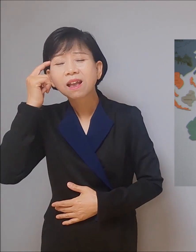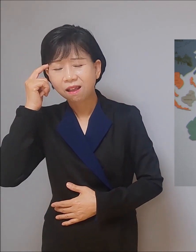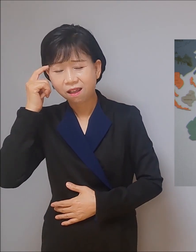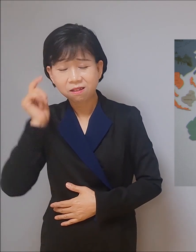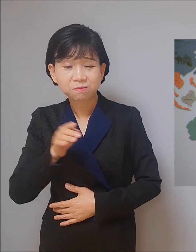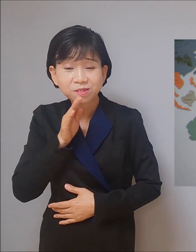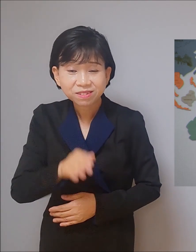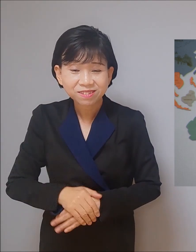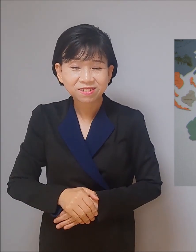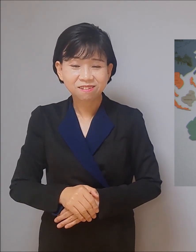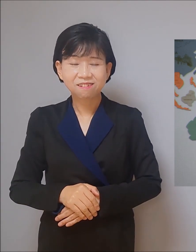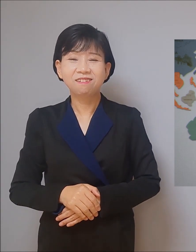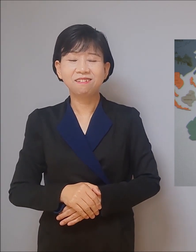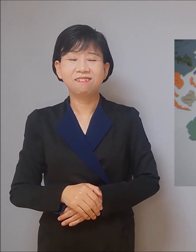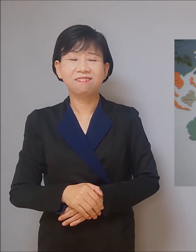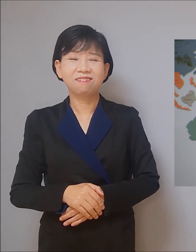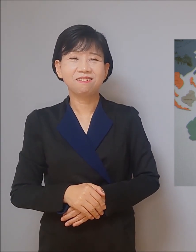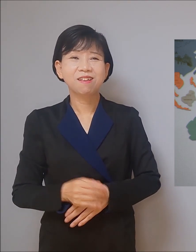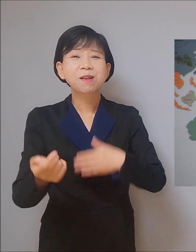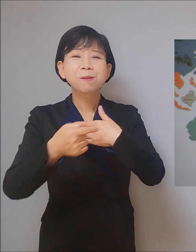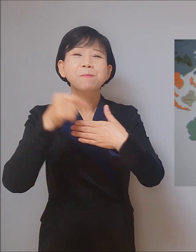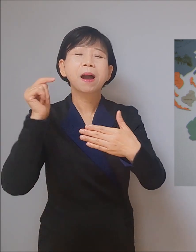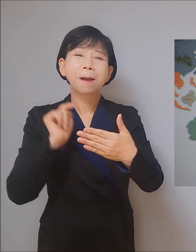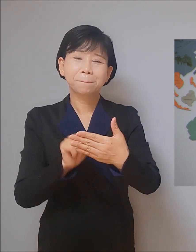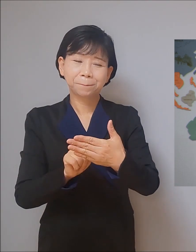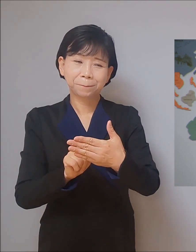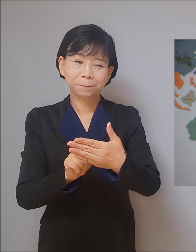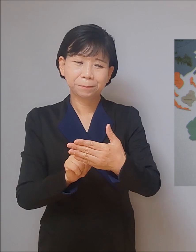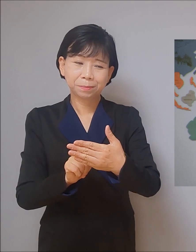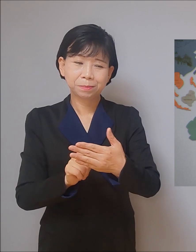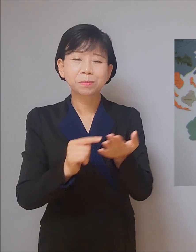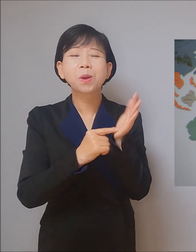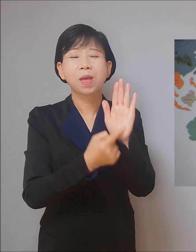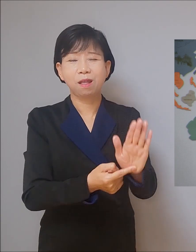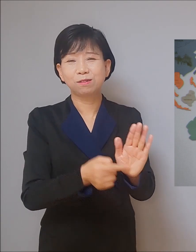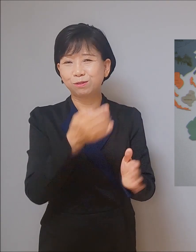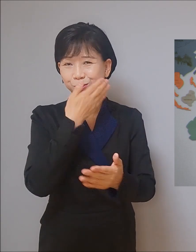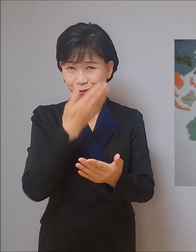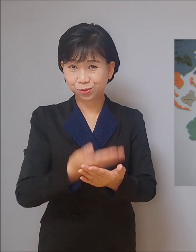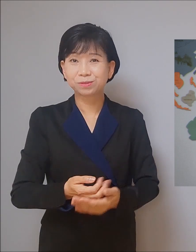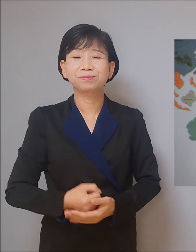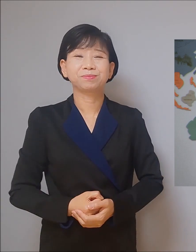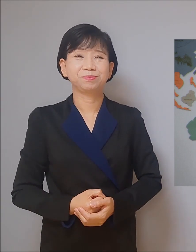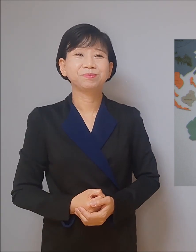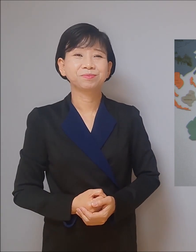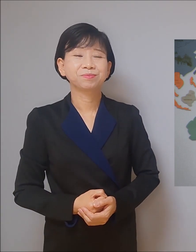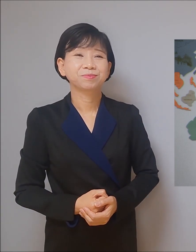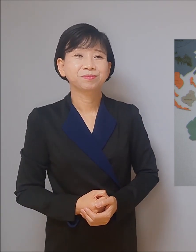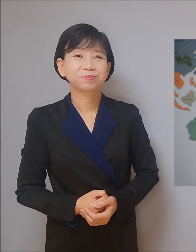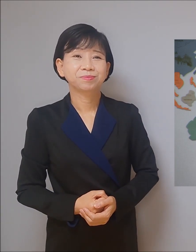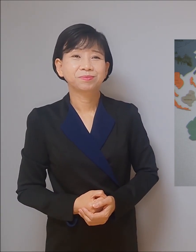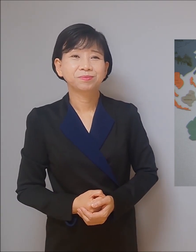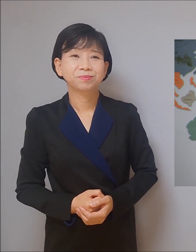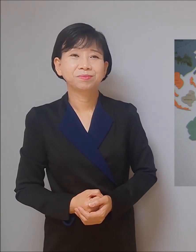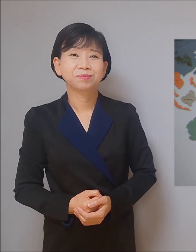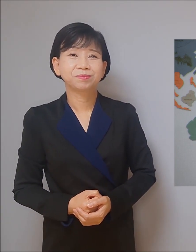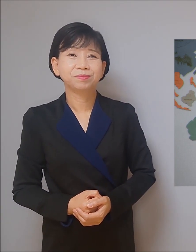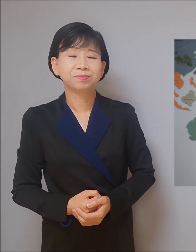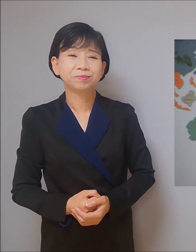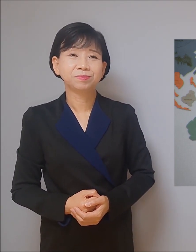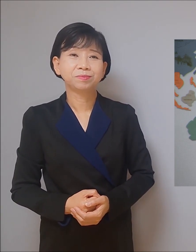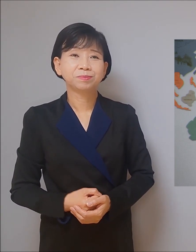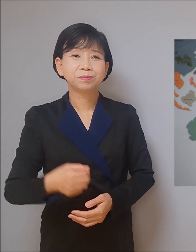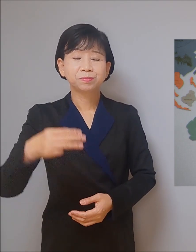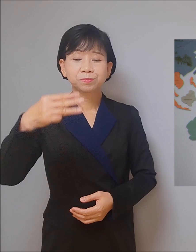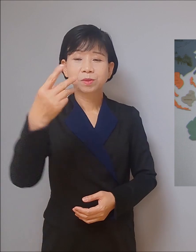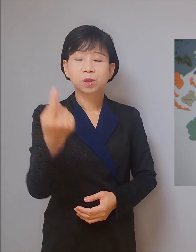마음이 이어지는 거예요. 그 선물 때문에 나온다기보다도 우리의 마음을 표현하는 거니까 그렇게 해주시면 좋겠고요. 그리고 이제 로비에